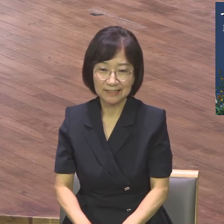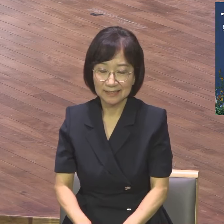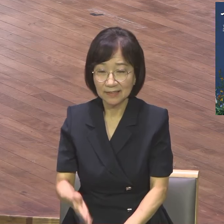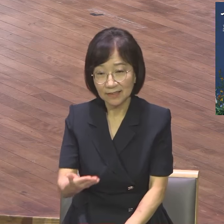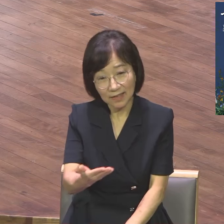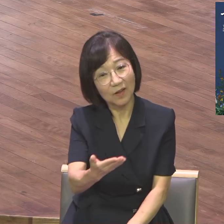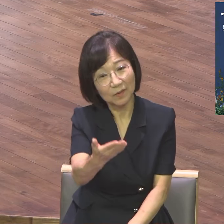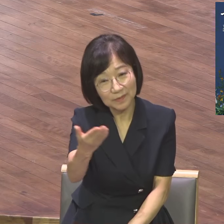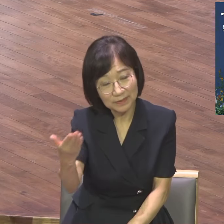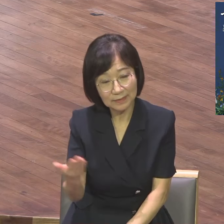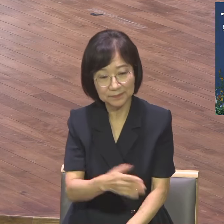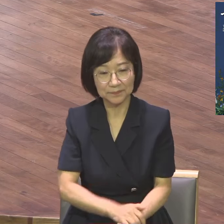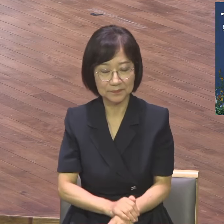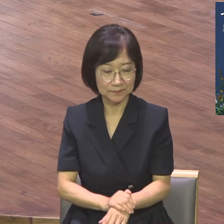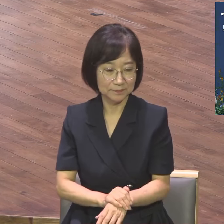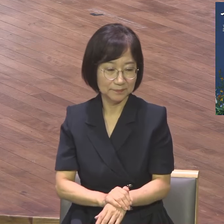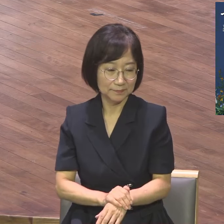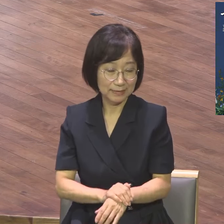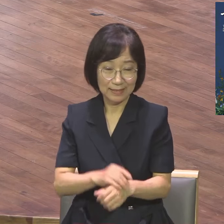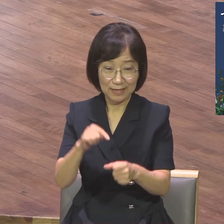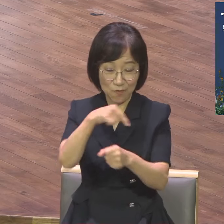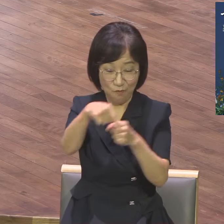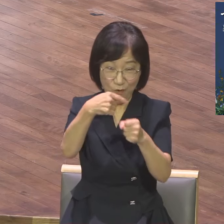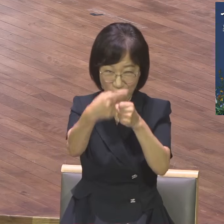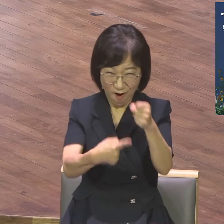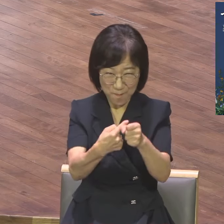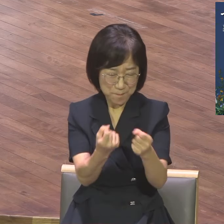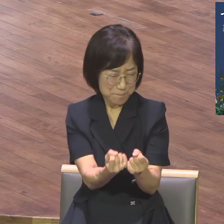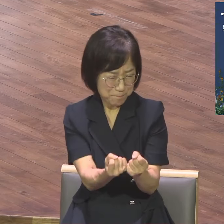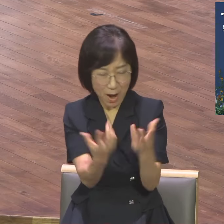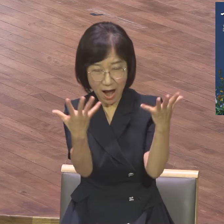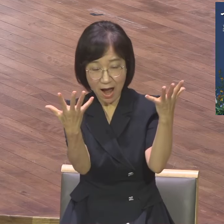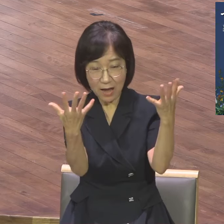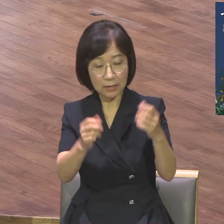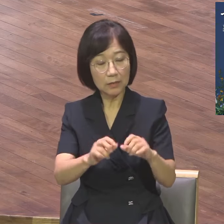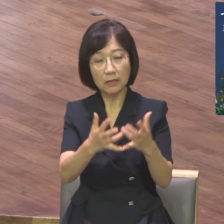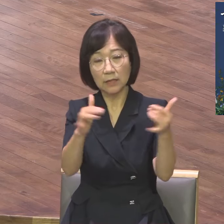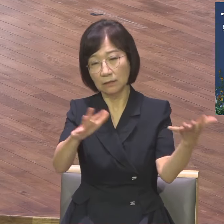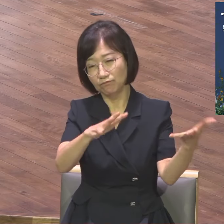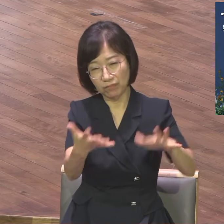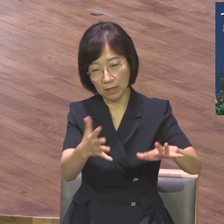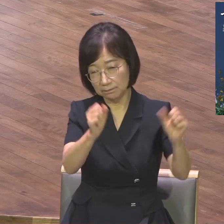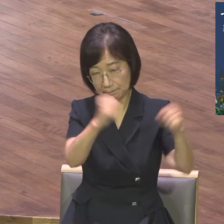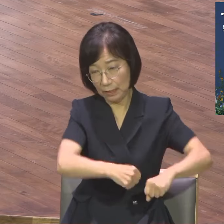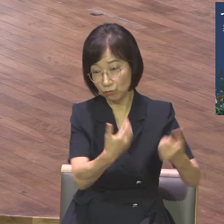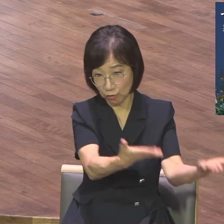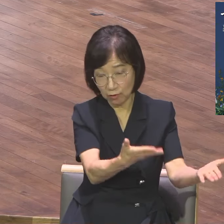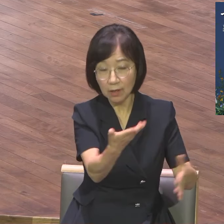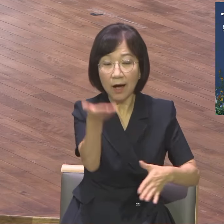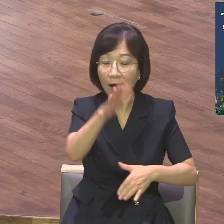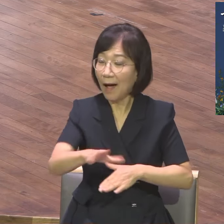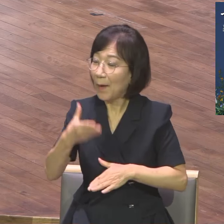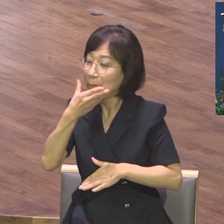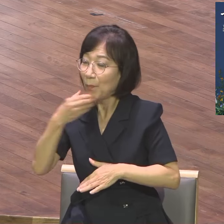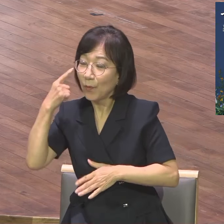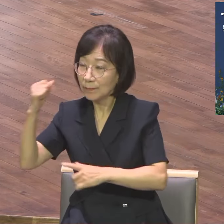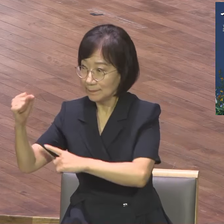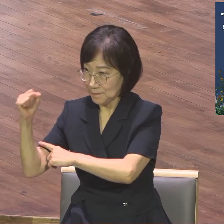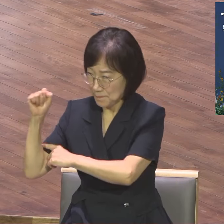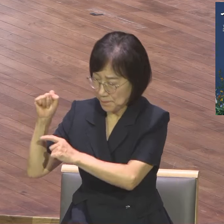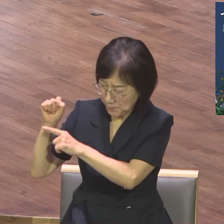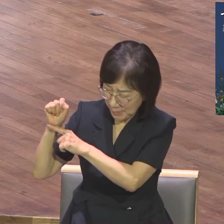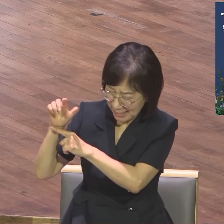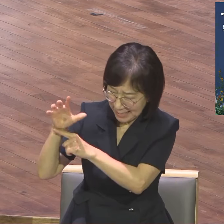성도 여러분, 원자폭탄은 인간의 삶을 파괴시키지만은 복음의 광채는 우리의 삶을